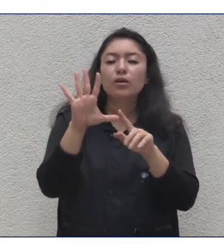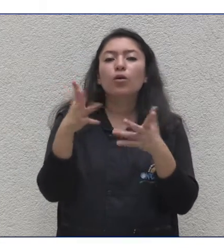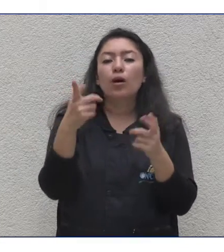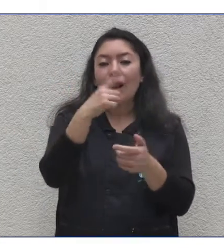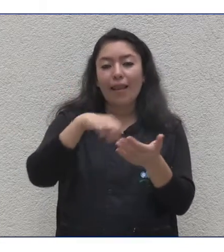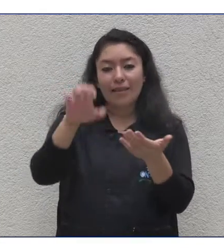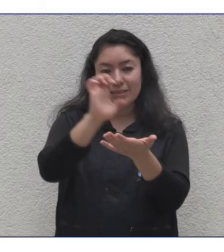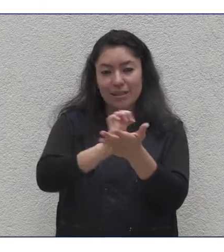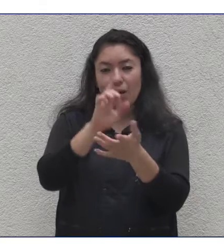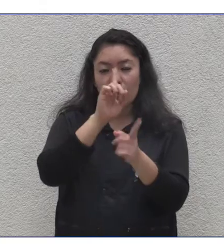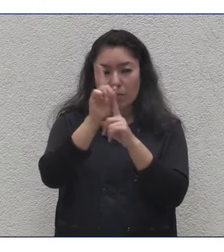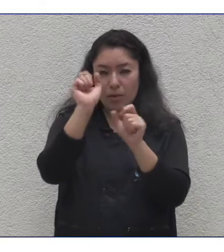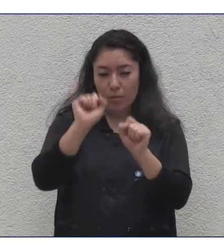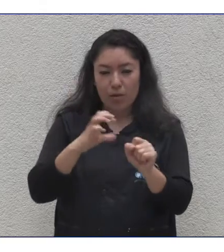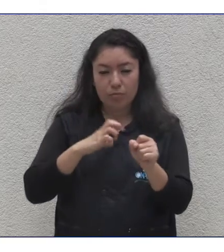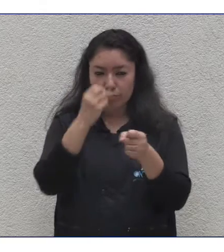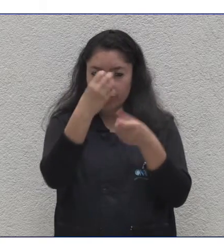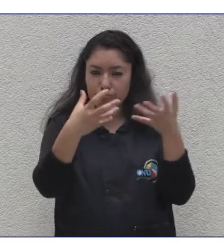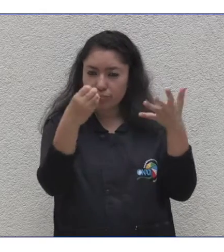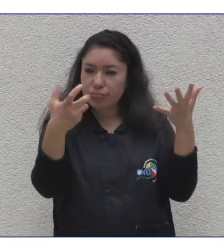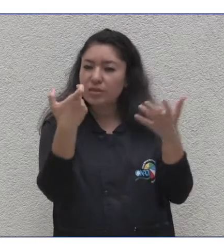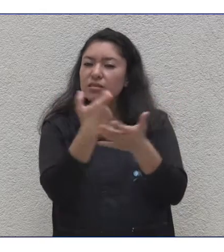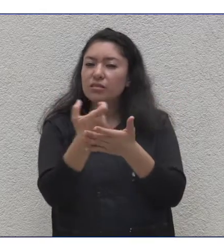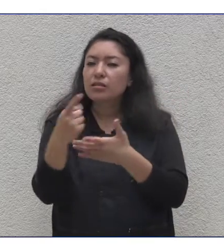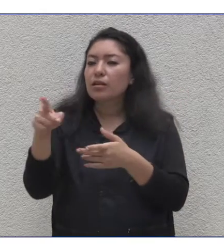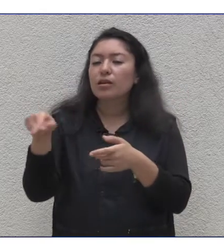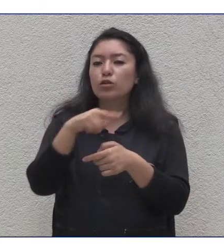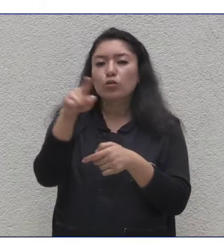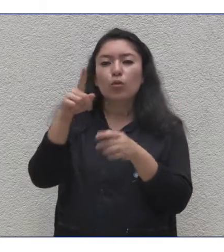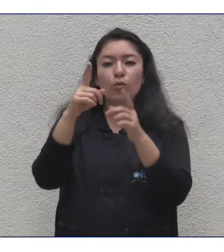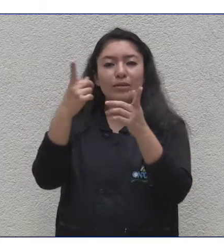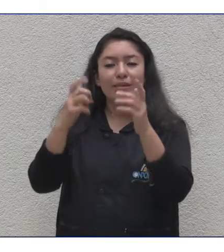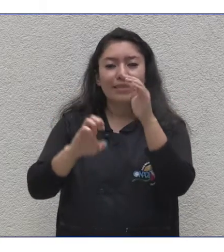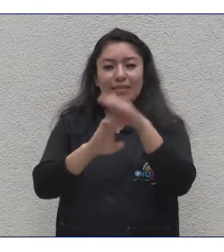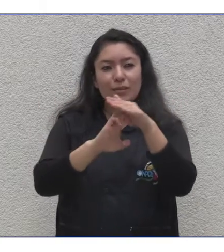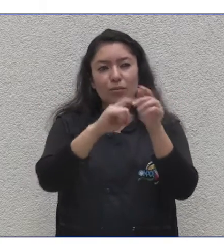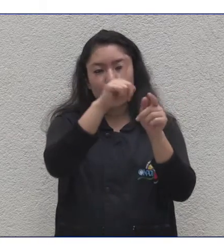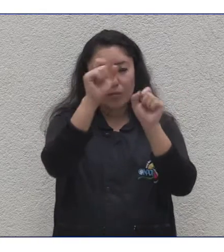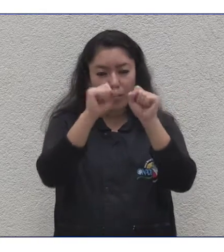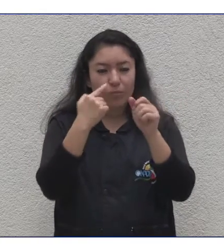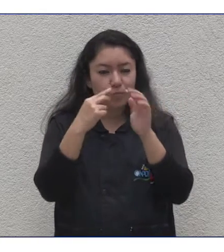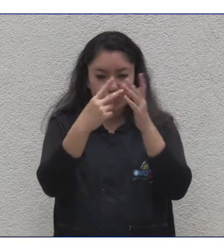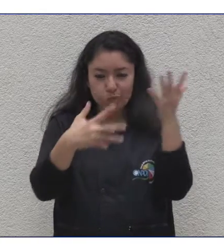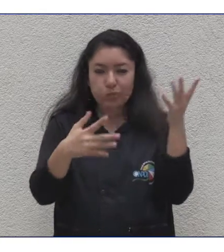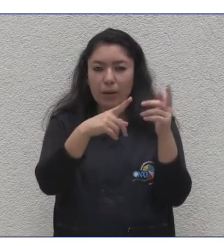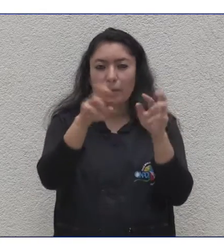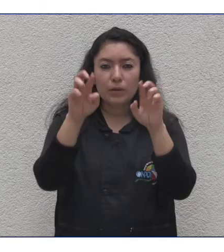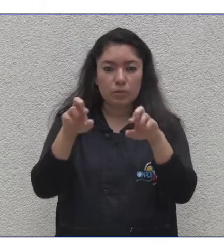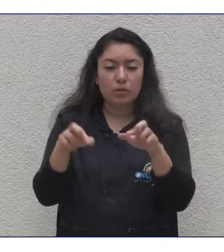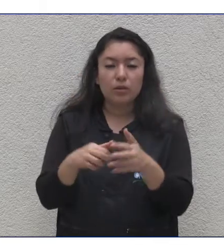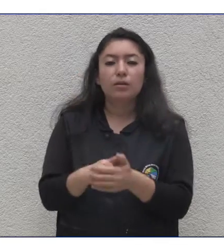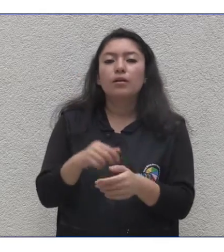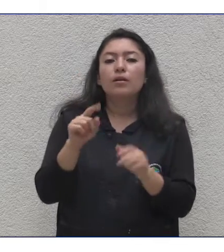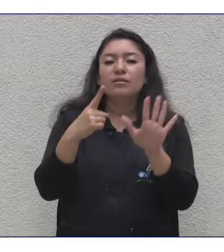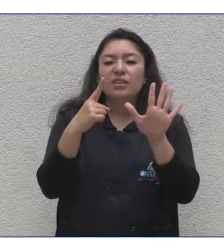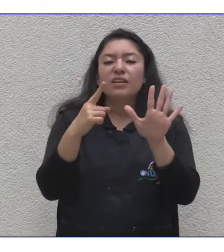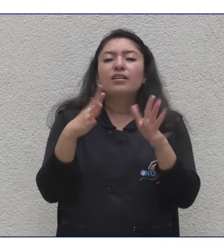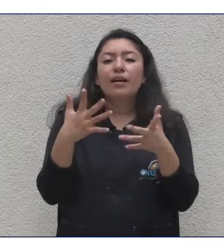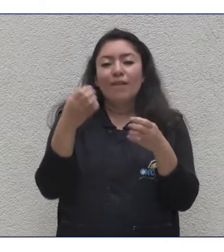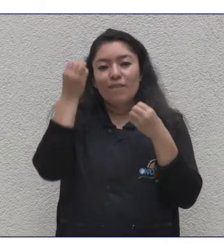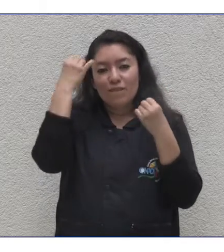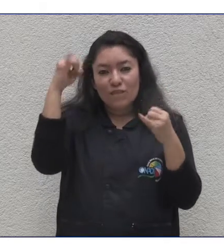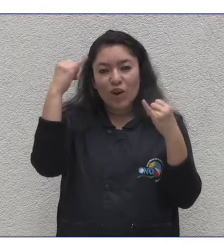de asesores con sus respectivas remuneraciones de cada uno de los tribunales mencionados en el numeral anterior. 6. El informe